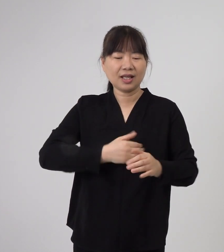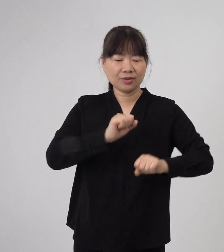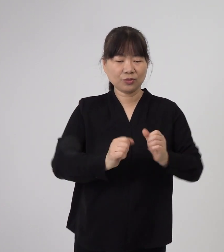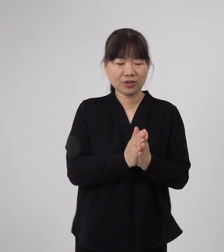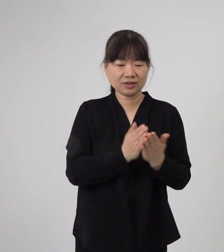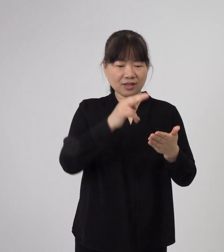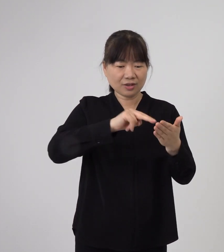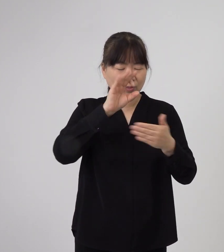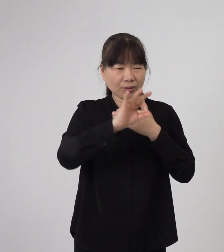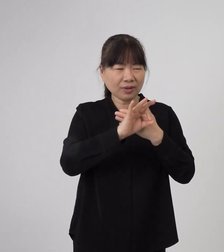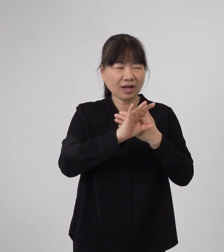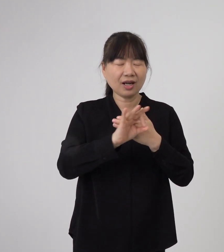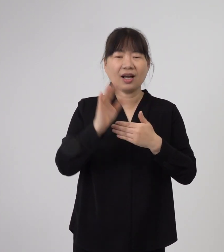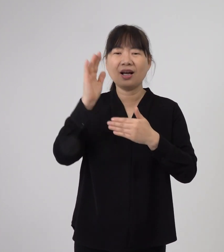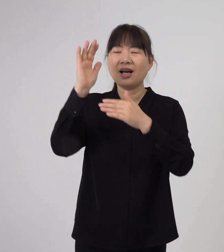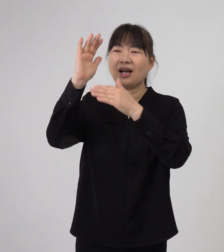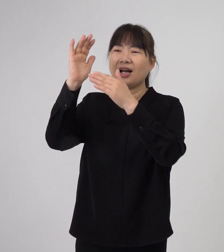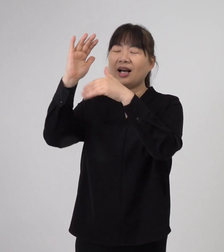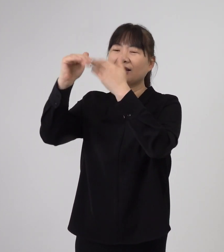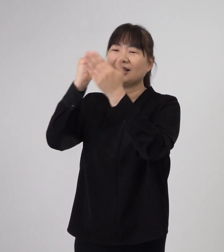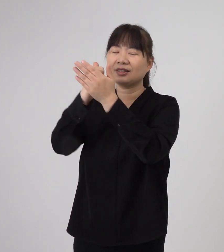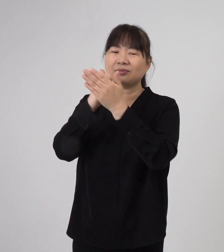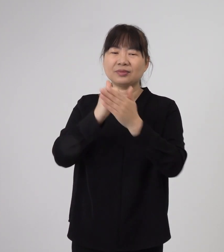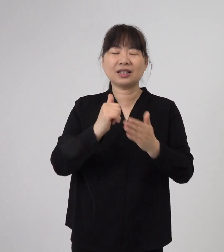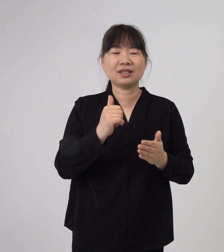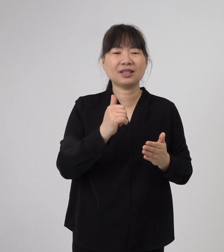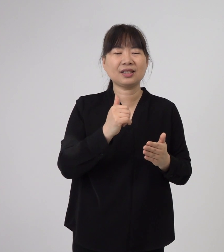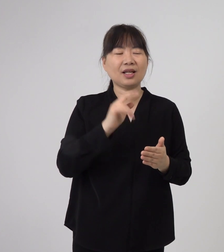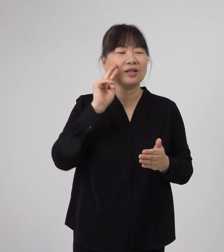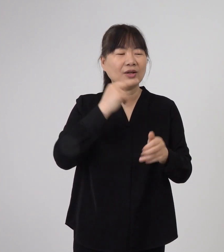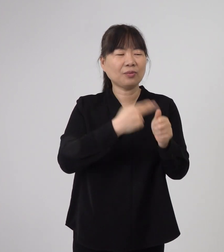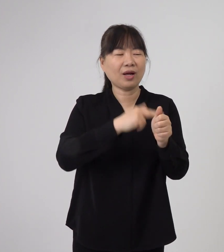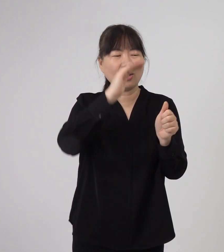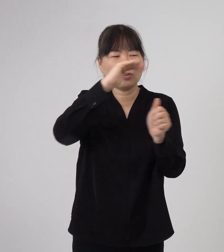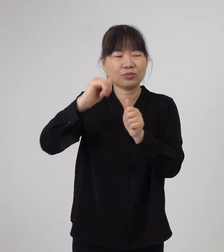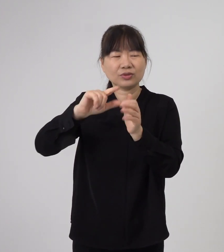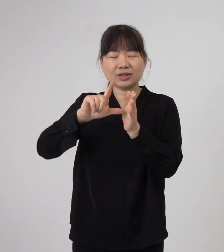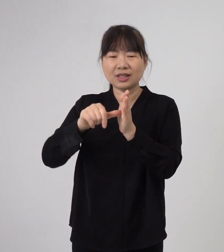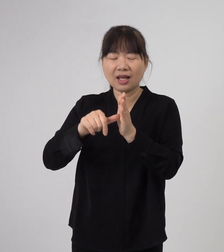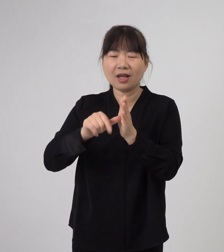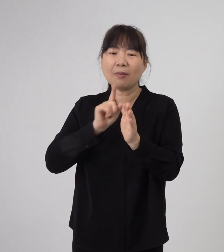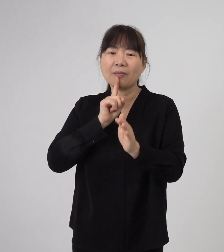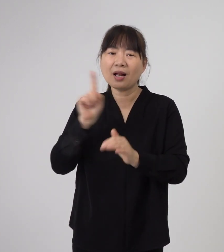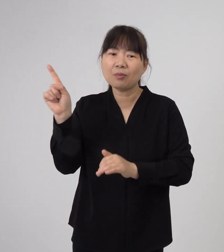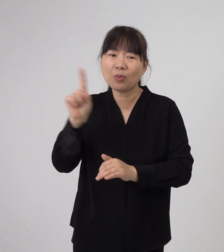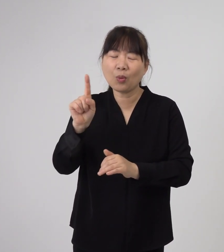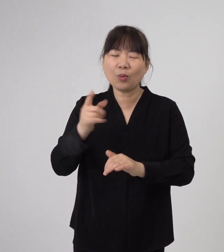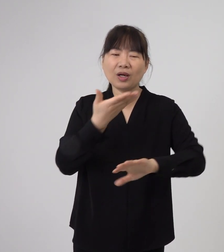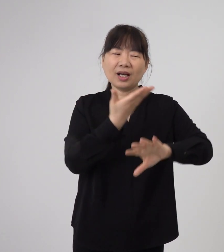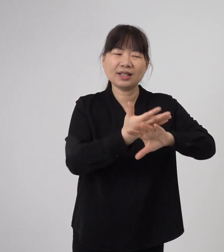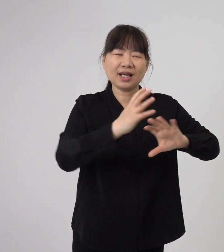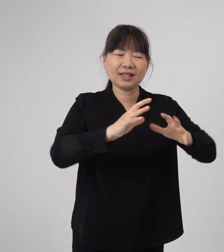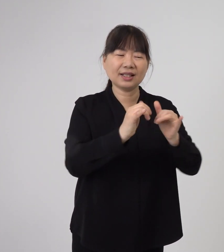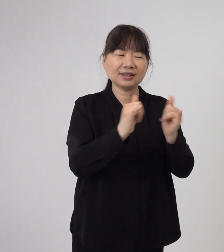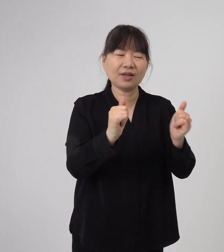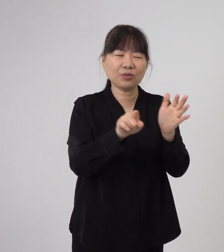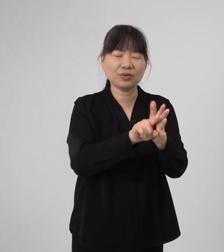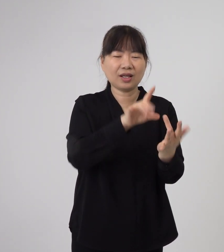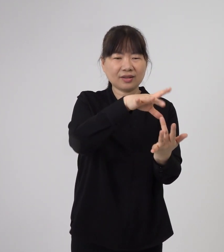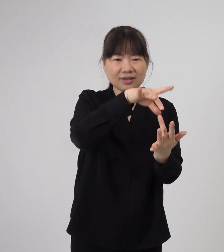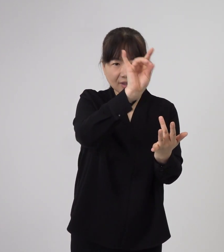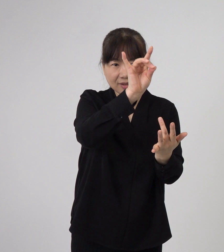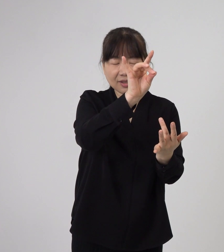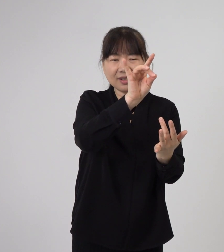보면 하나님이 다메섹 언덕에서 바울을 사도로 부르실 때 분명히 뭐라 그랬어요? 너는 이방을 위하여